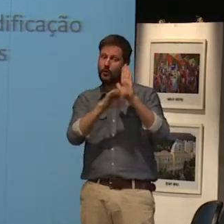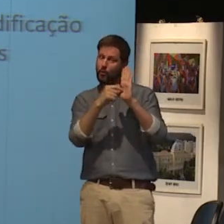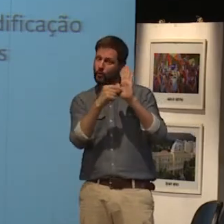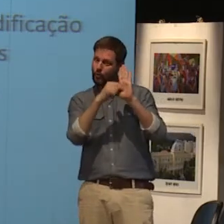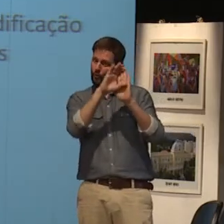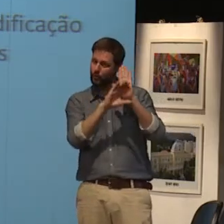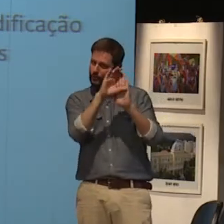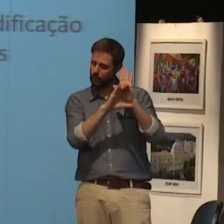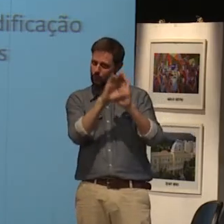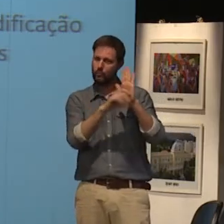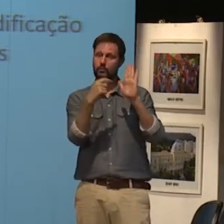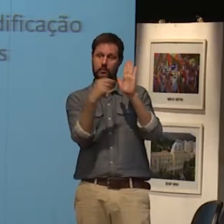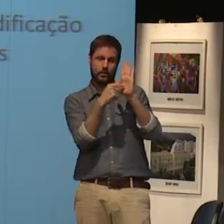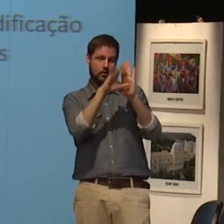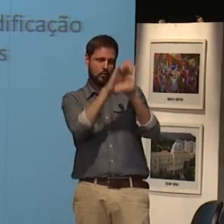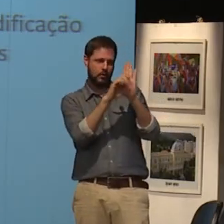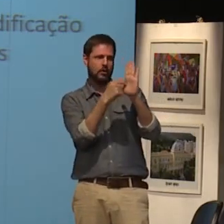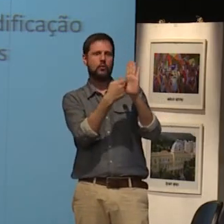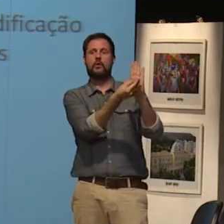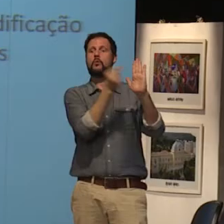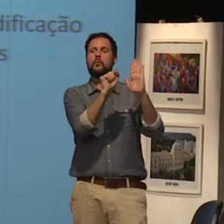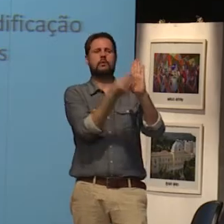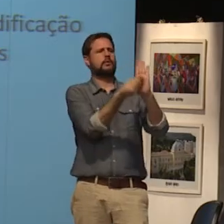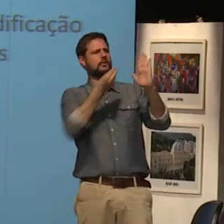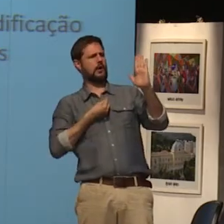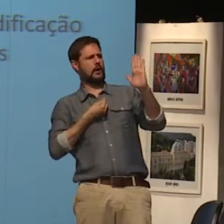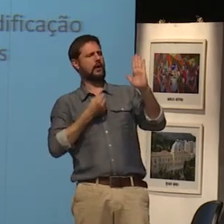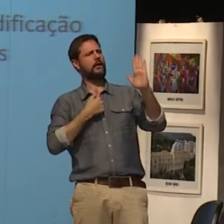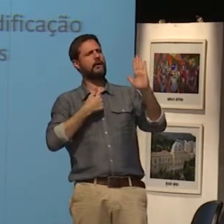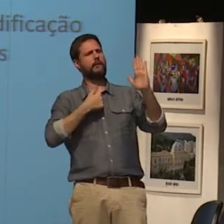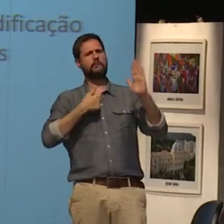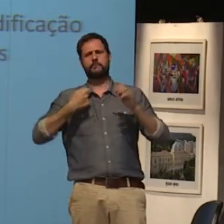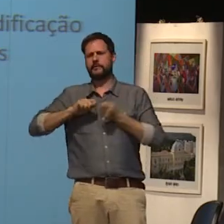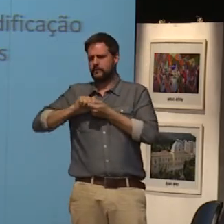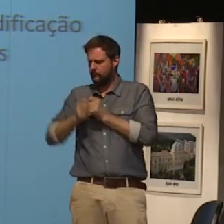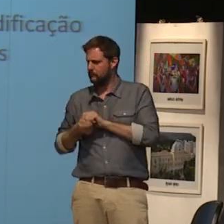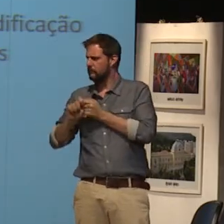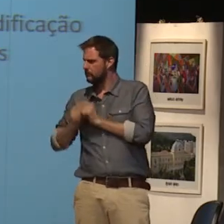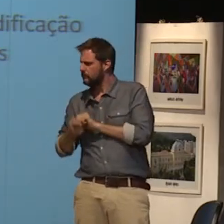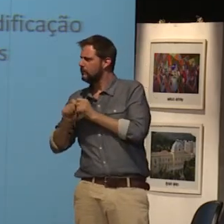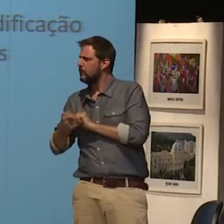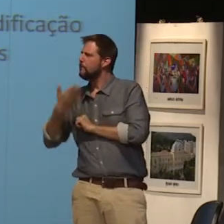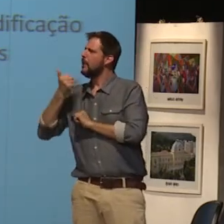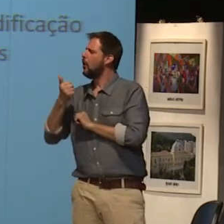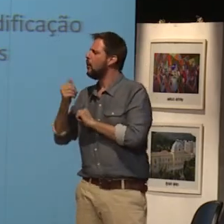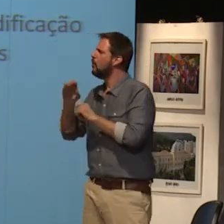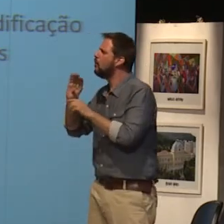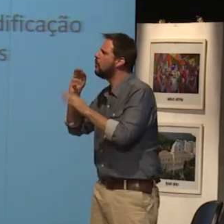né, curricular, né, dessa questão me deu alguns conceitos, eu precisei adaptar